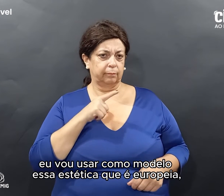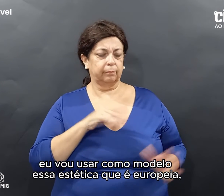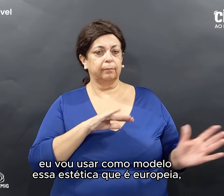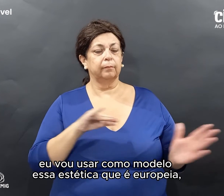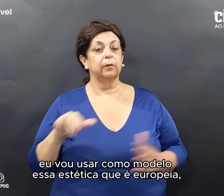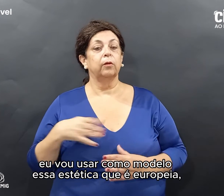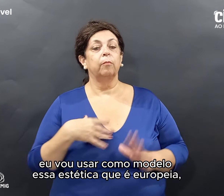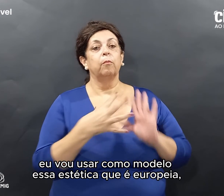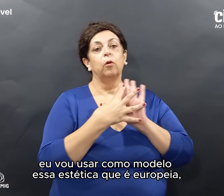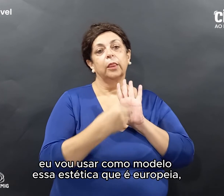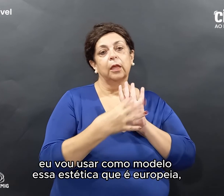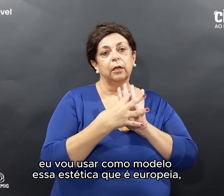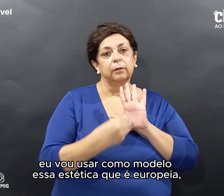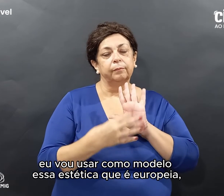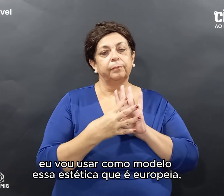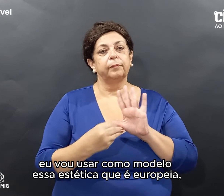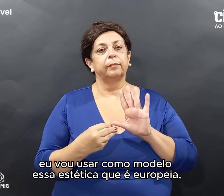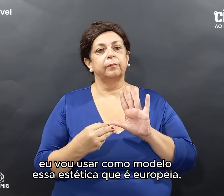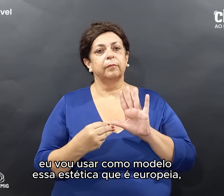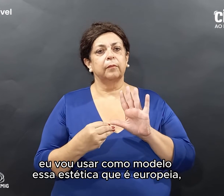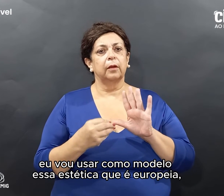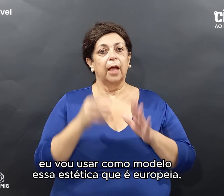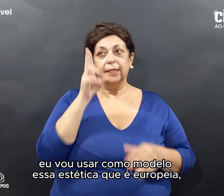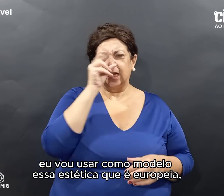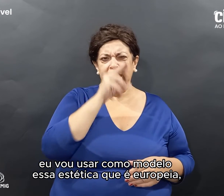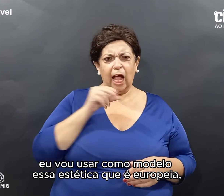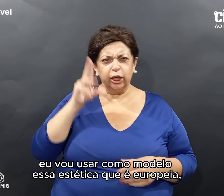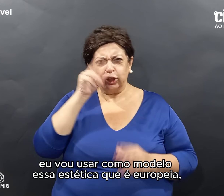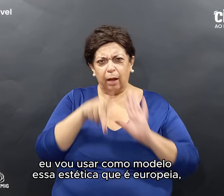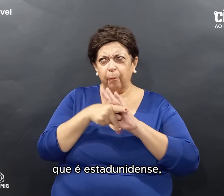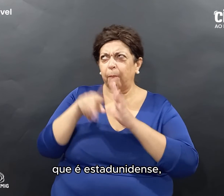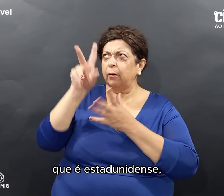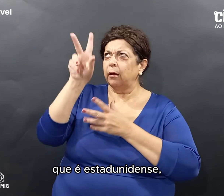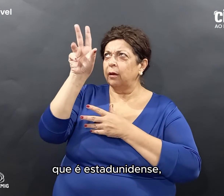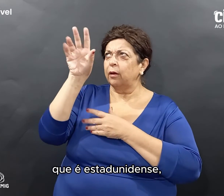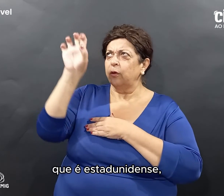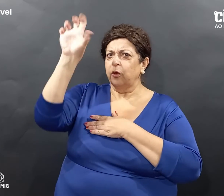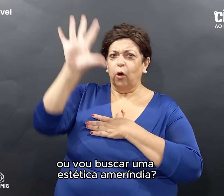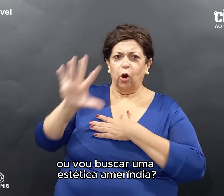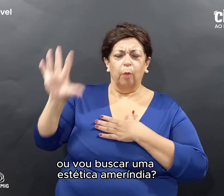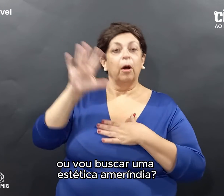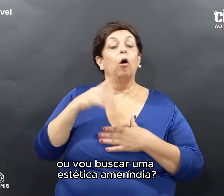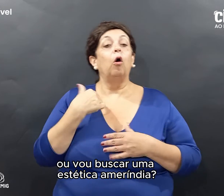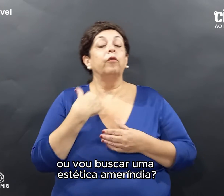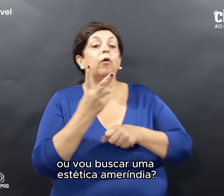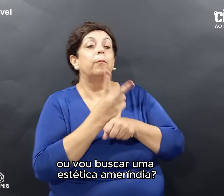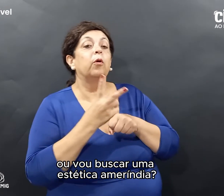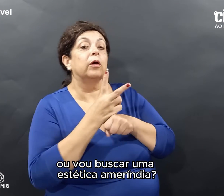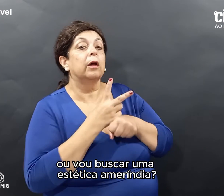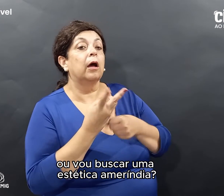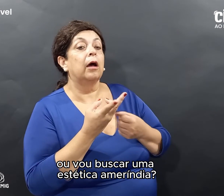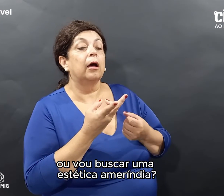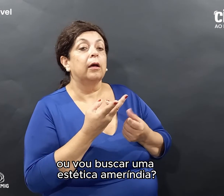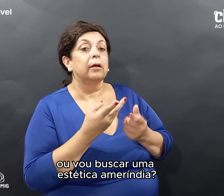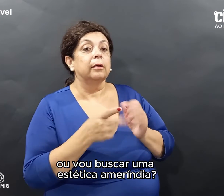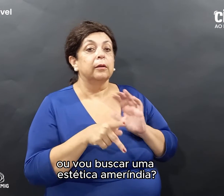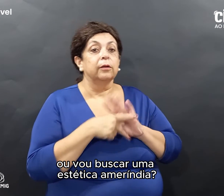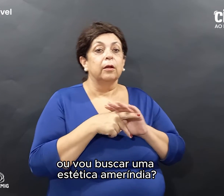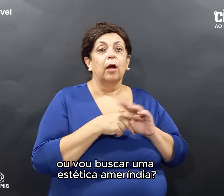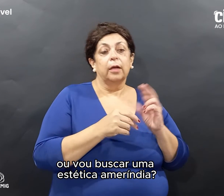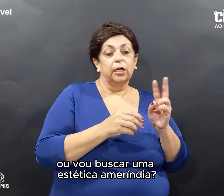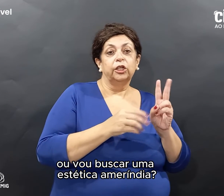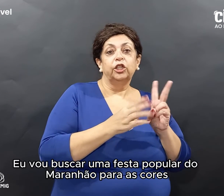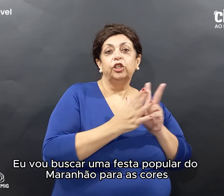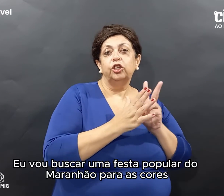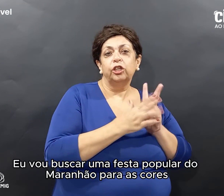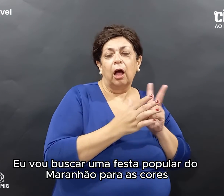usar como modelo essa estética que é europeia, que é estadunidense, eu vou buscar uma estética